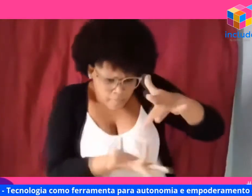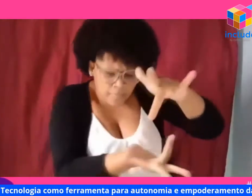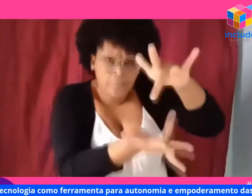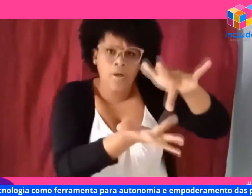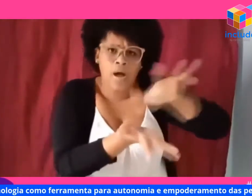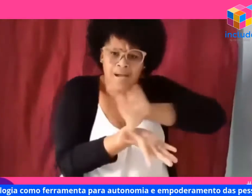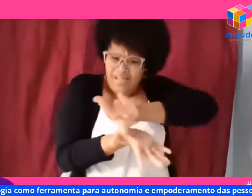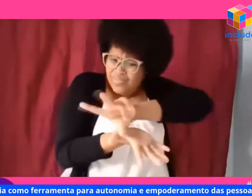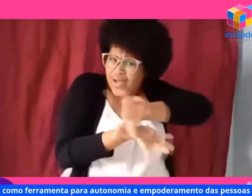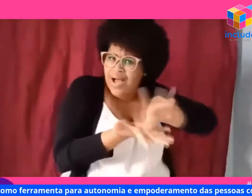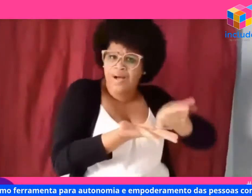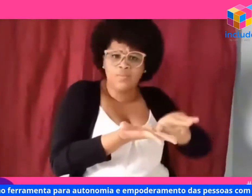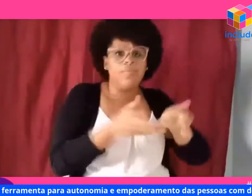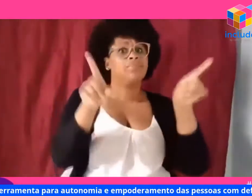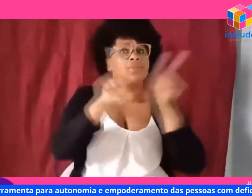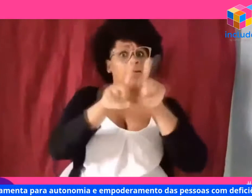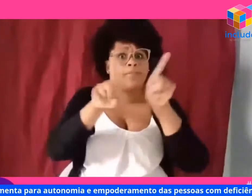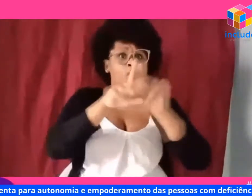dos sensores,